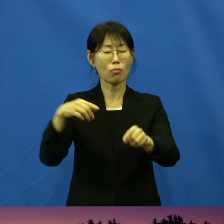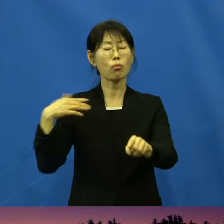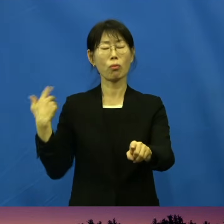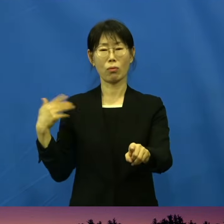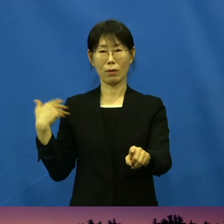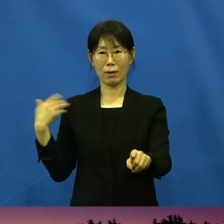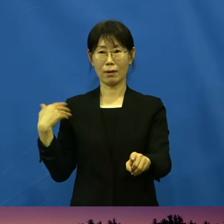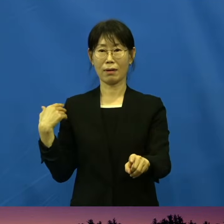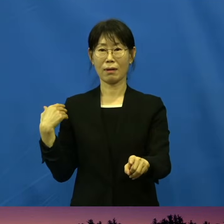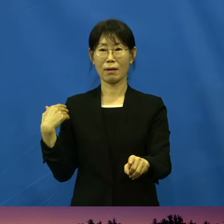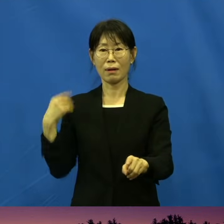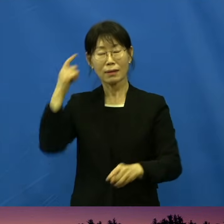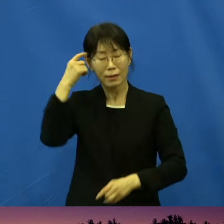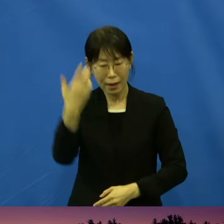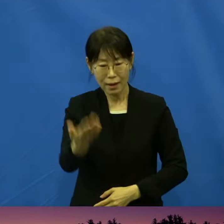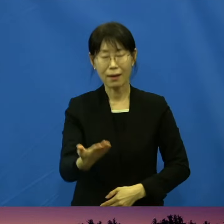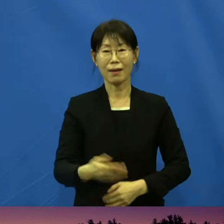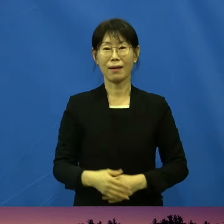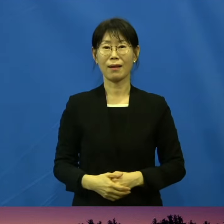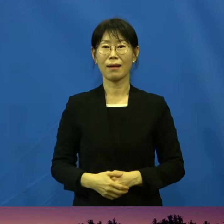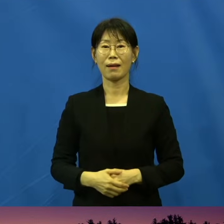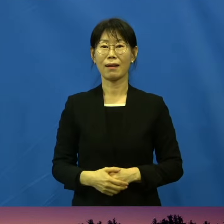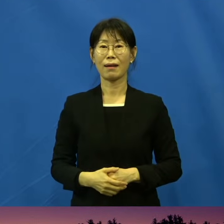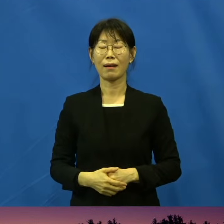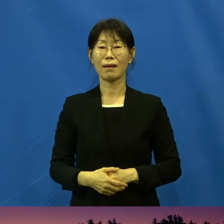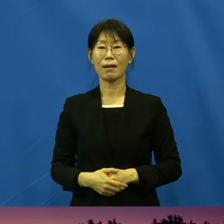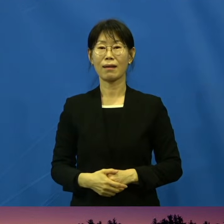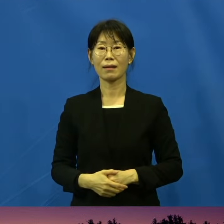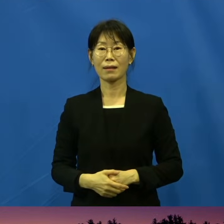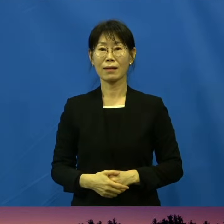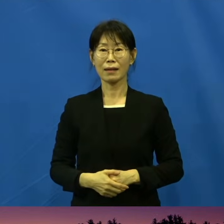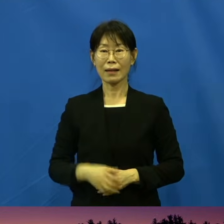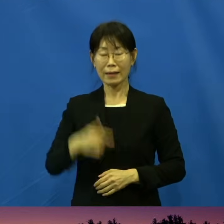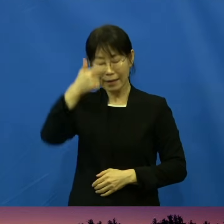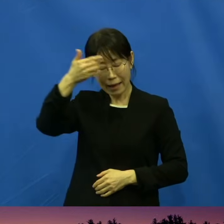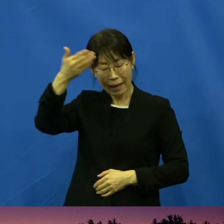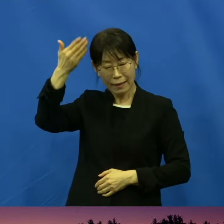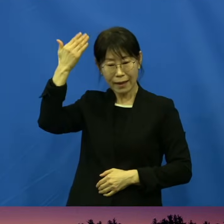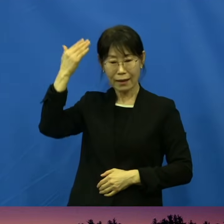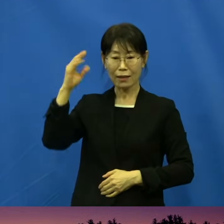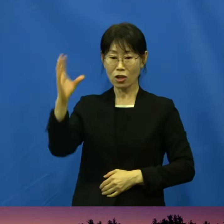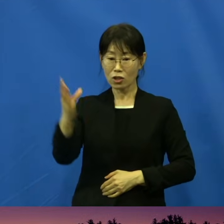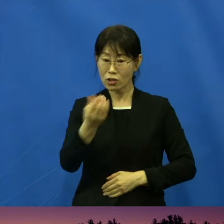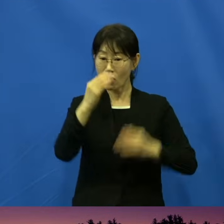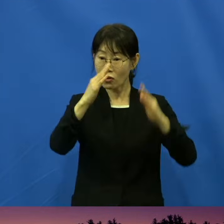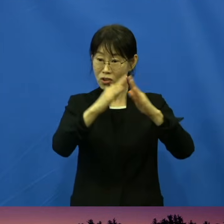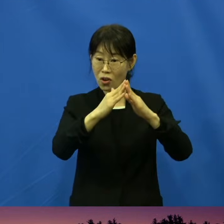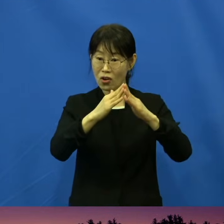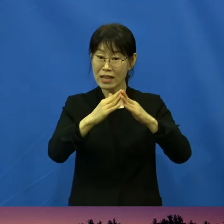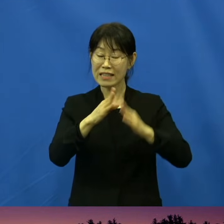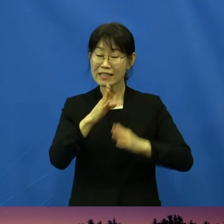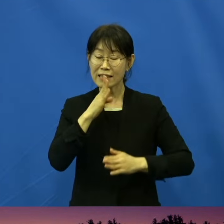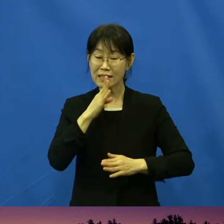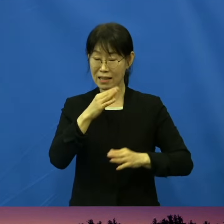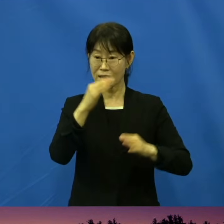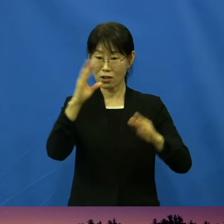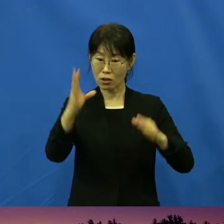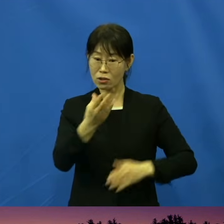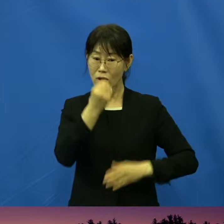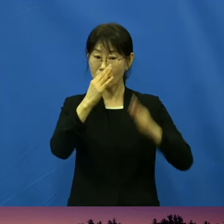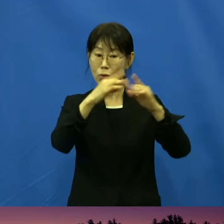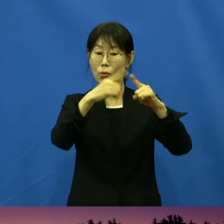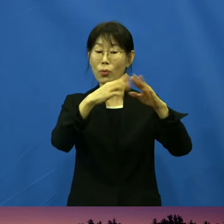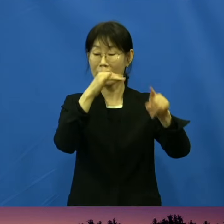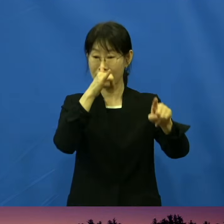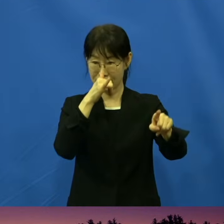못하느냐. 여러분, 구약 시대는 눈에 보이는 성전이 있었죠. 그리고 눈에 보이는 성전에